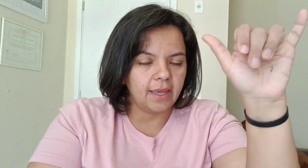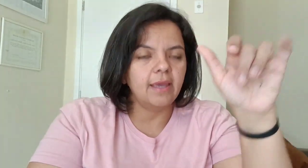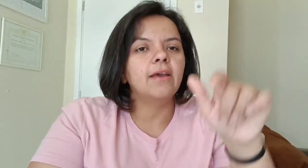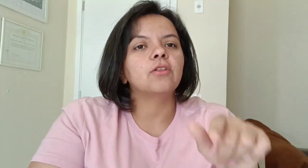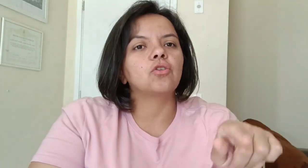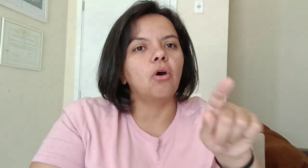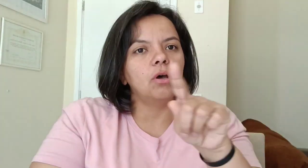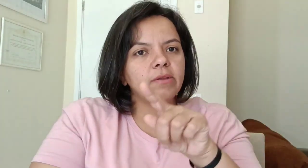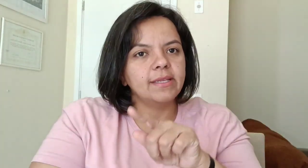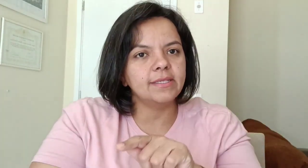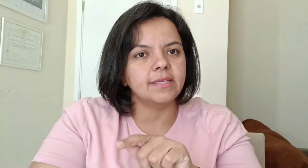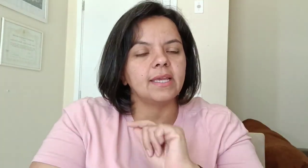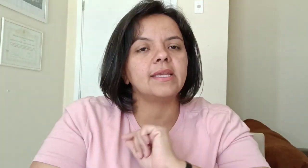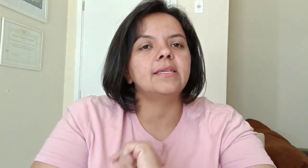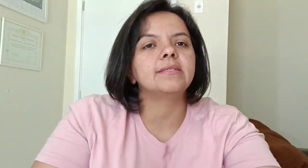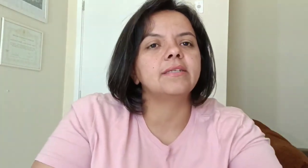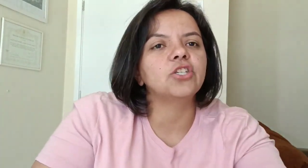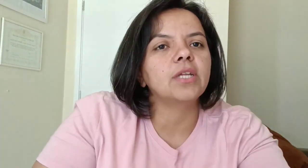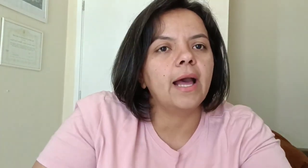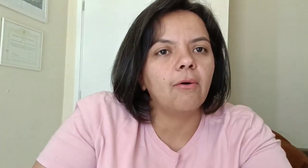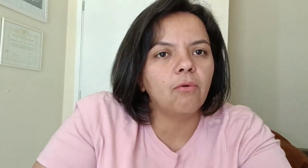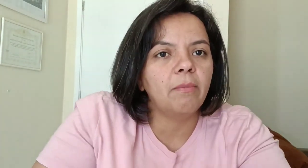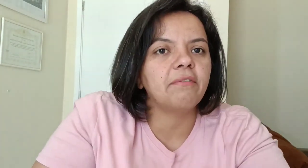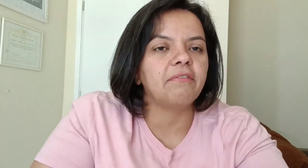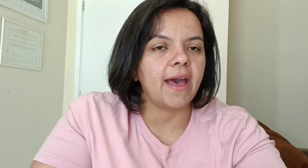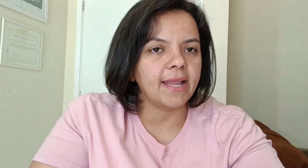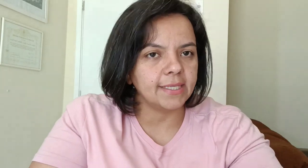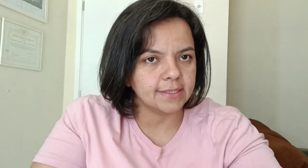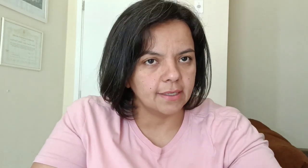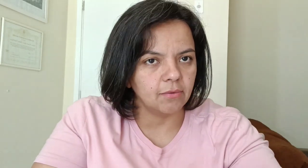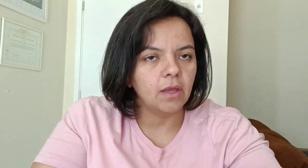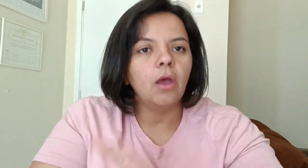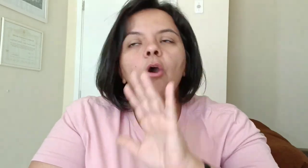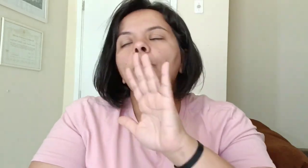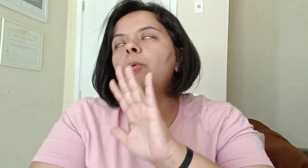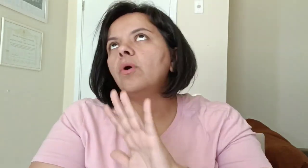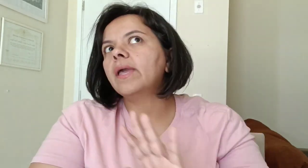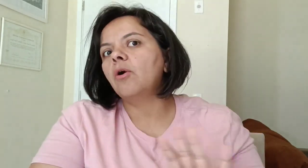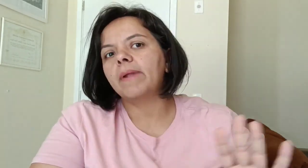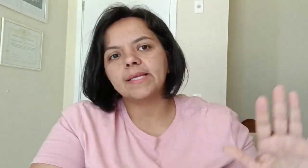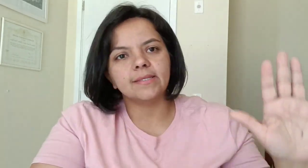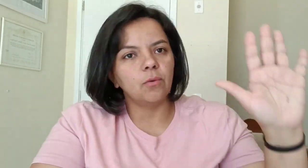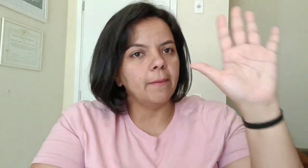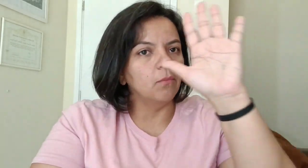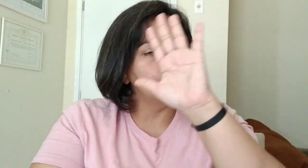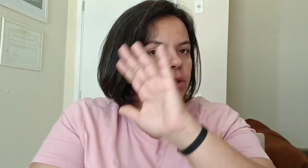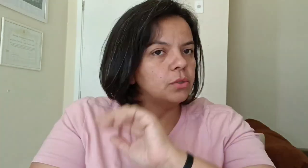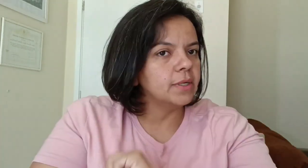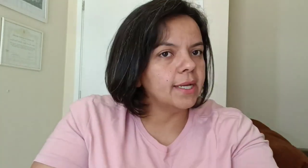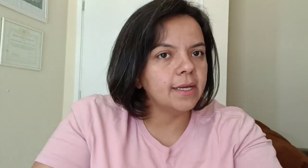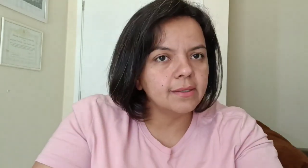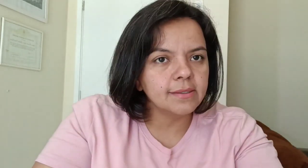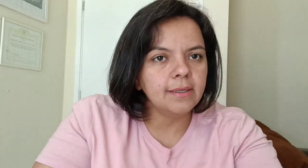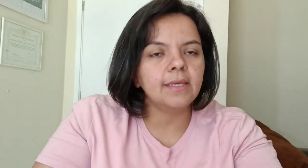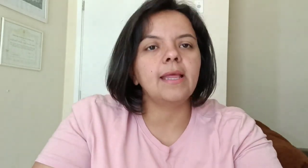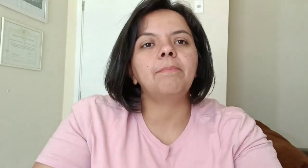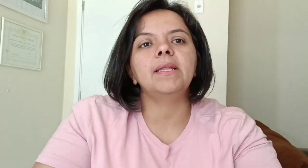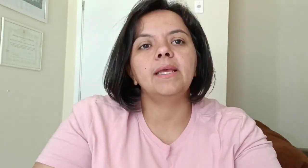ser, torno a dizer, que exista alguma variação. Porque o Brasil é muito grande e dependendo